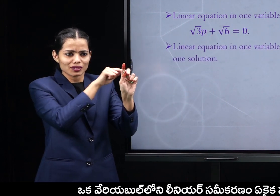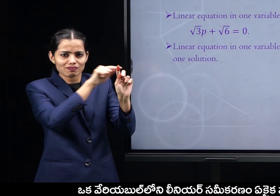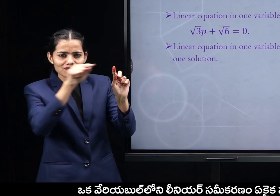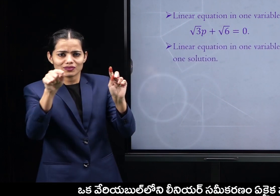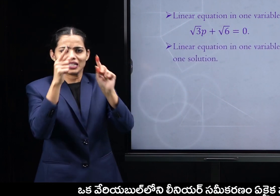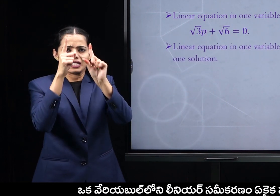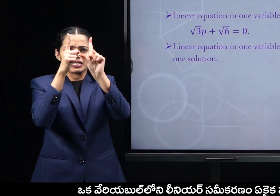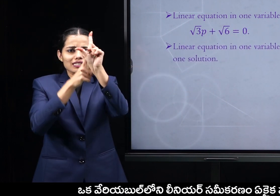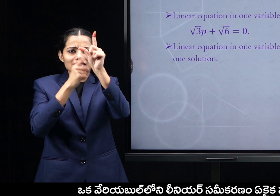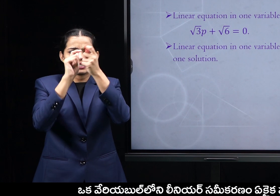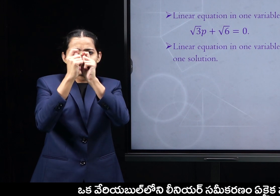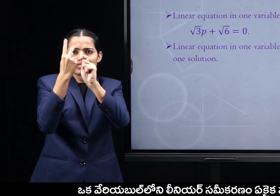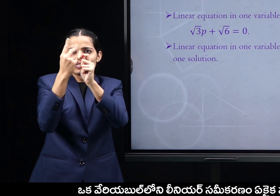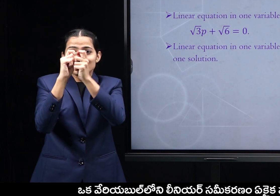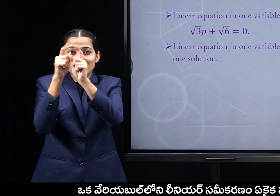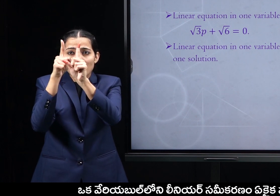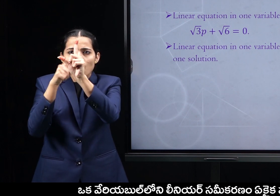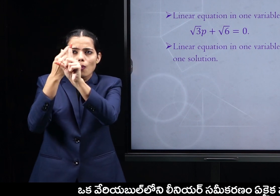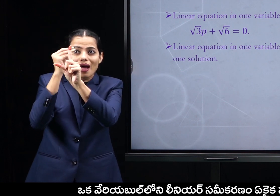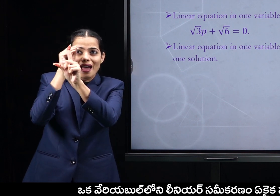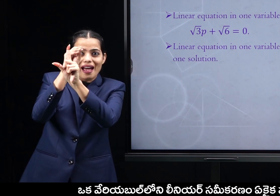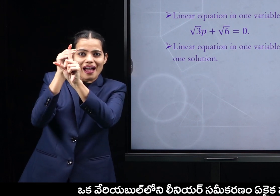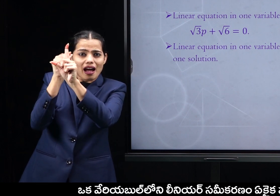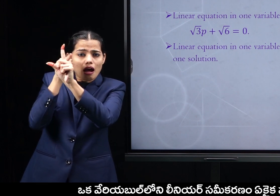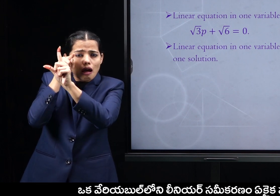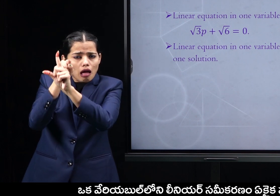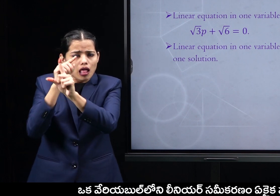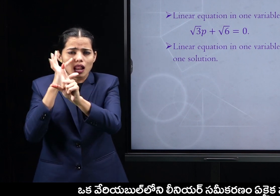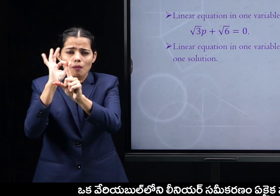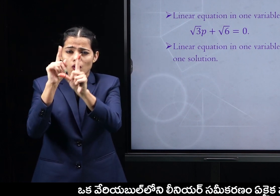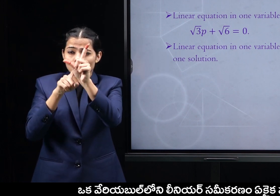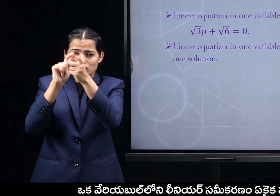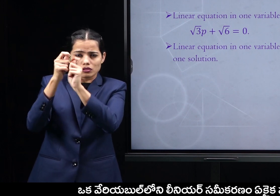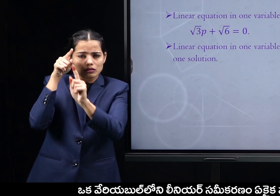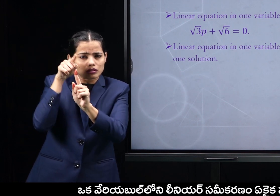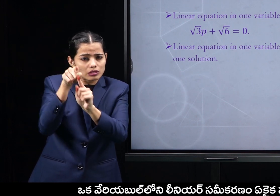వేరియబుల్లోని లీనియర్ సమీకరణం ఏకైక పరిష్కారాన్ని కలిగి ఉంటుంది.